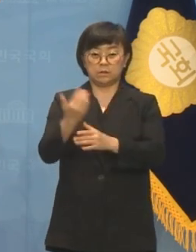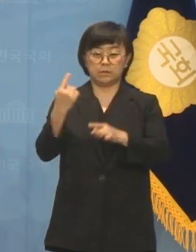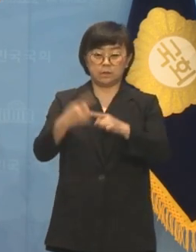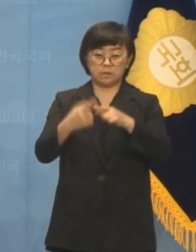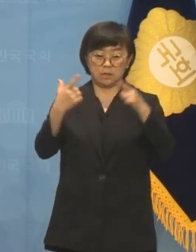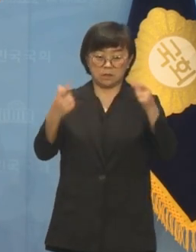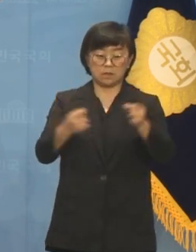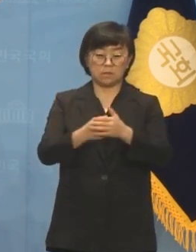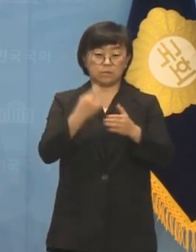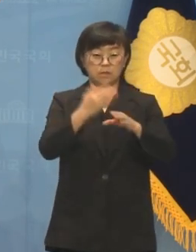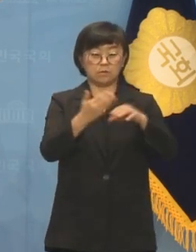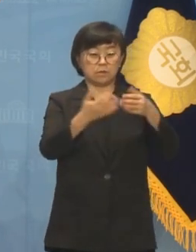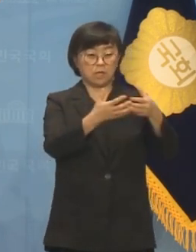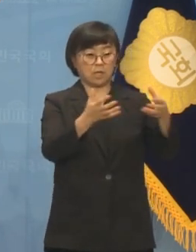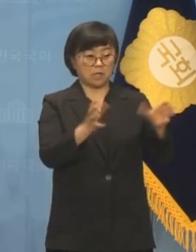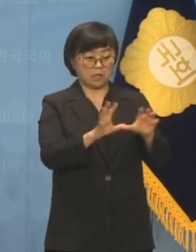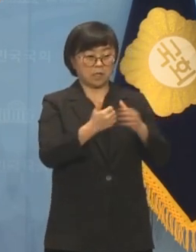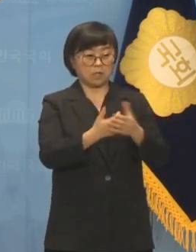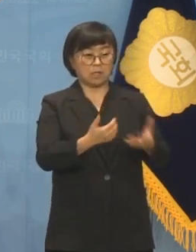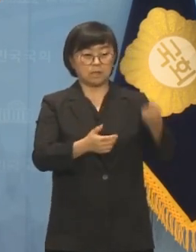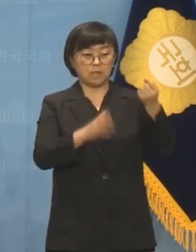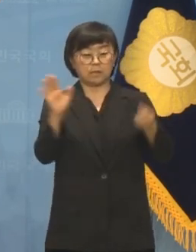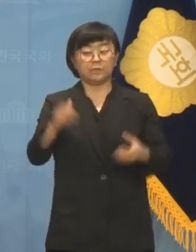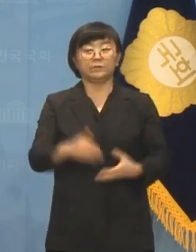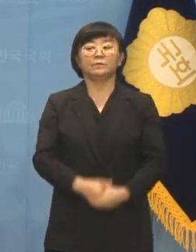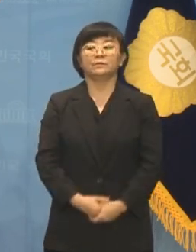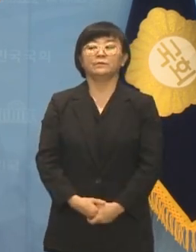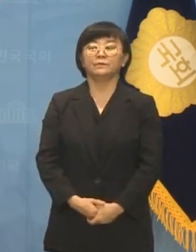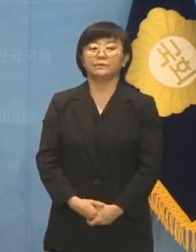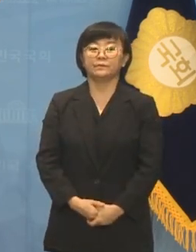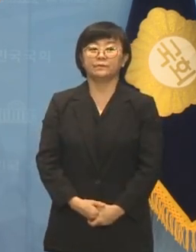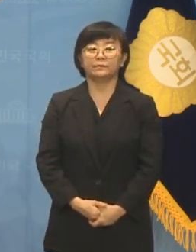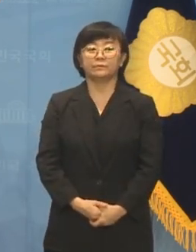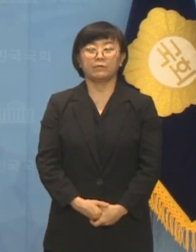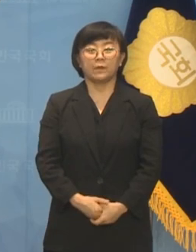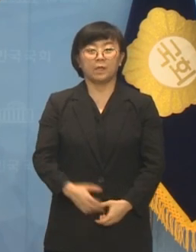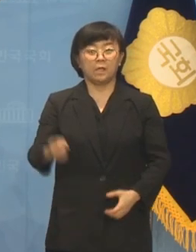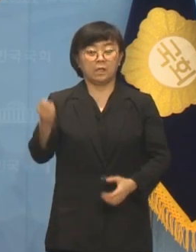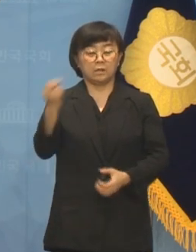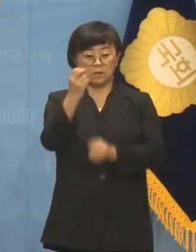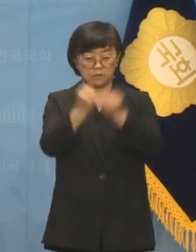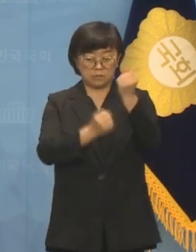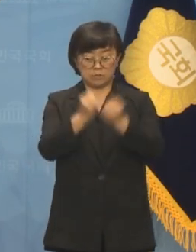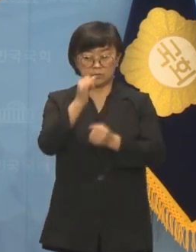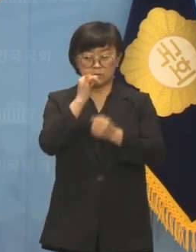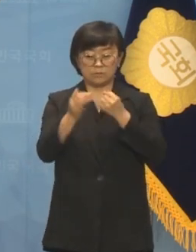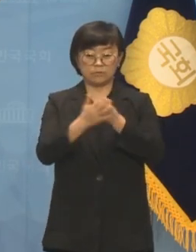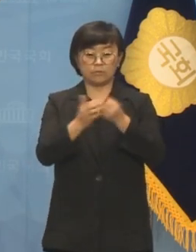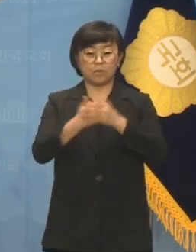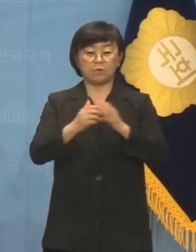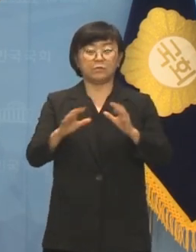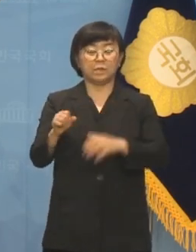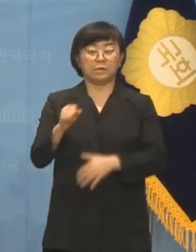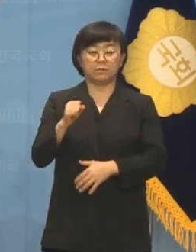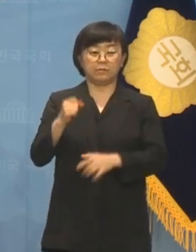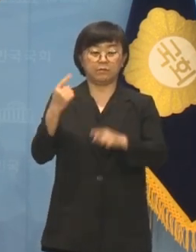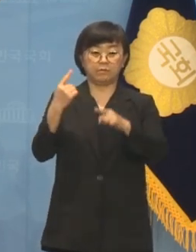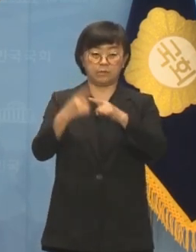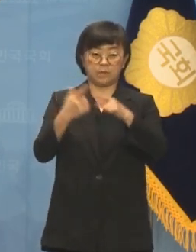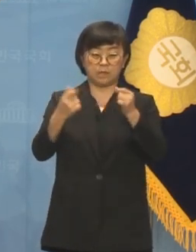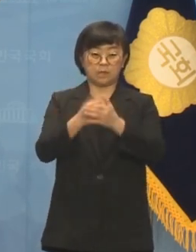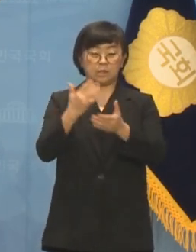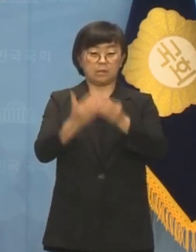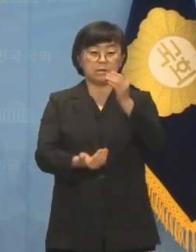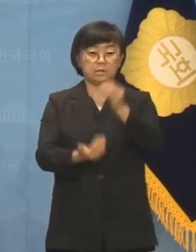역시 민주당의 전유물이 아닙니다. 누차 말씀드렸듯 국민의힘도